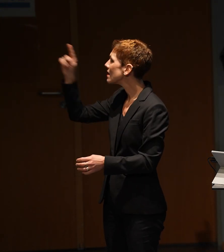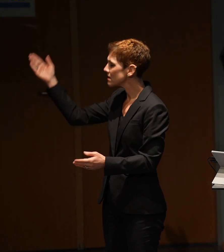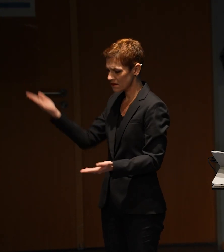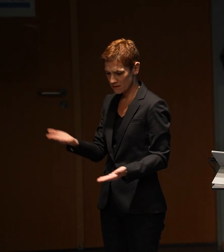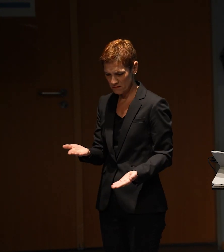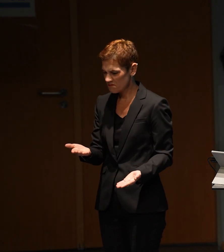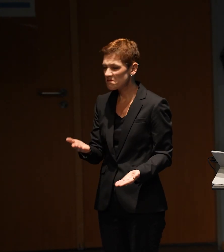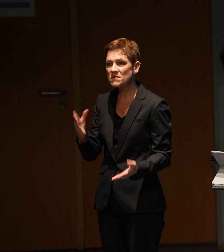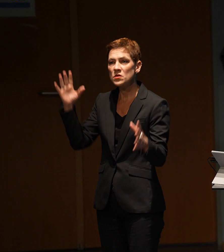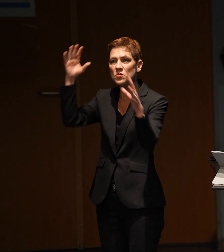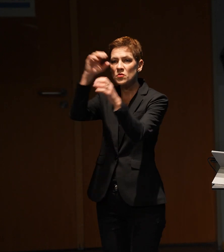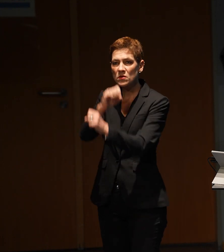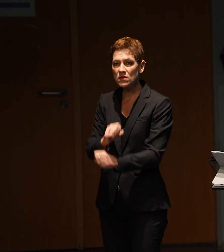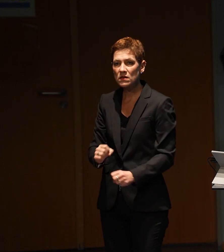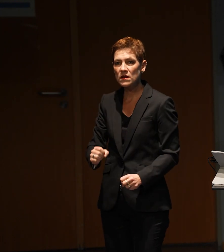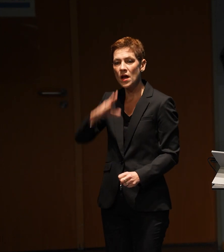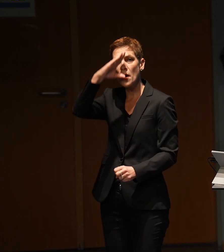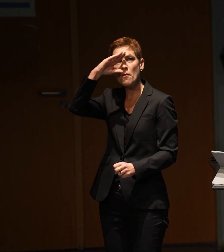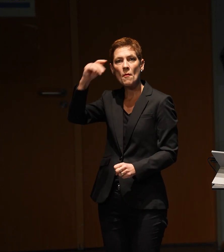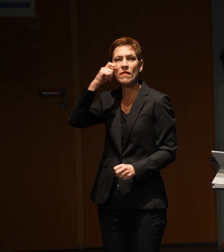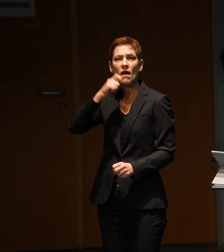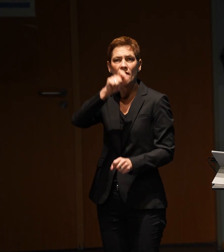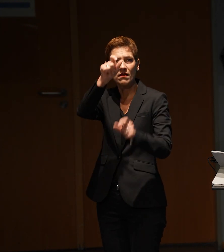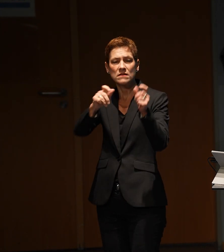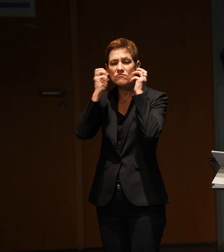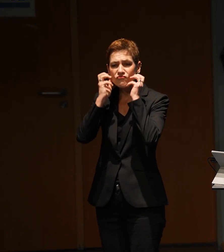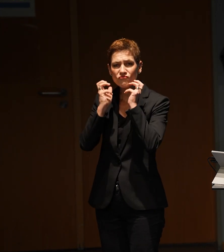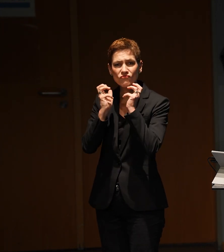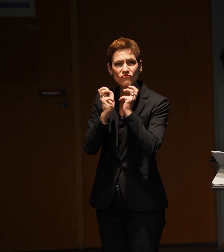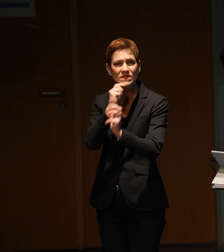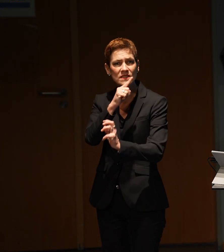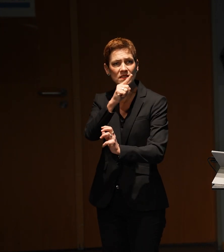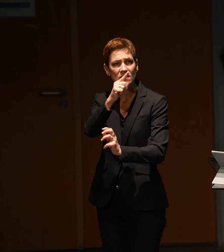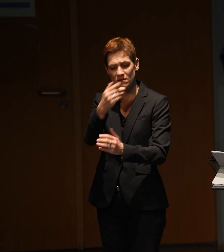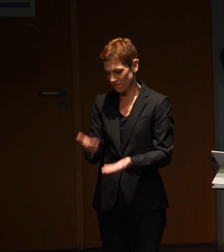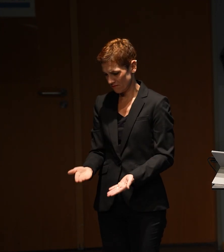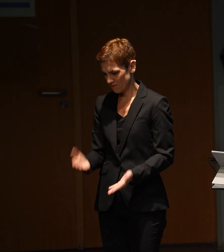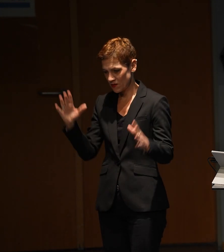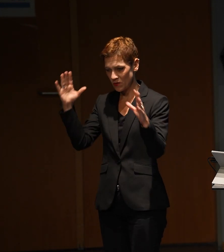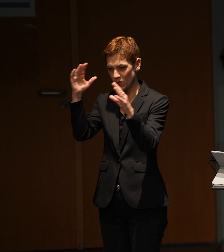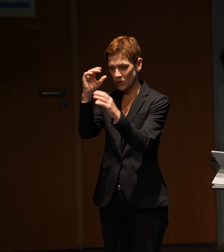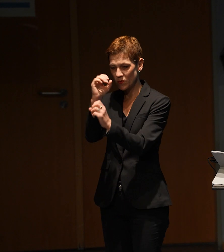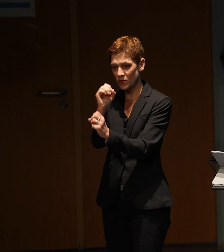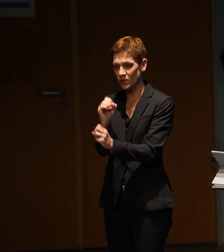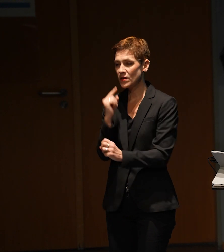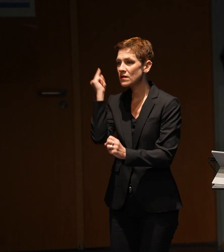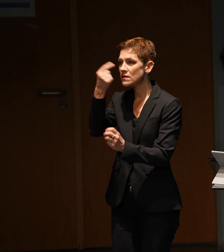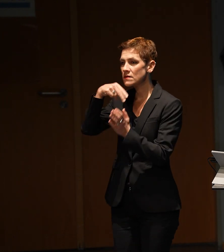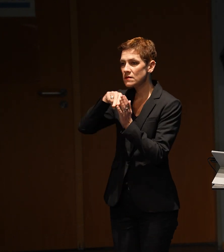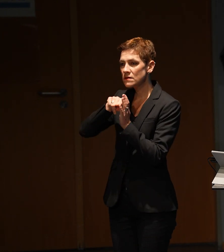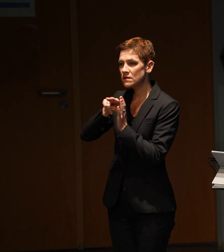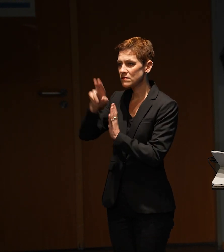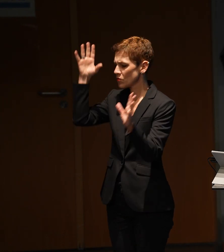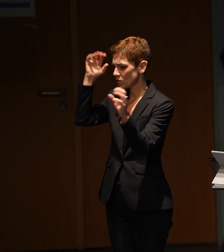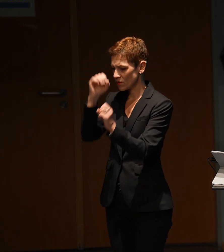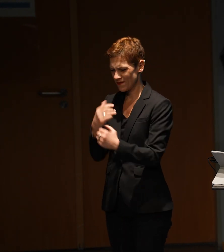die farblosen Bärte alter Männer. Zu dunkel, um aus dem blassroten Gaumen des Mundes zu kommen. Oh, ich